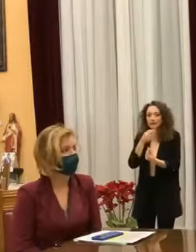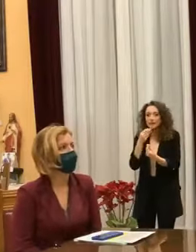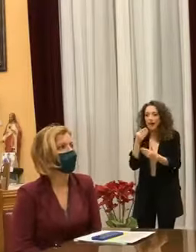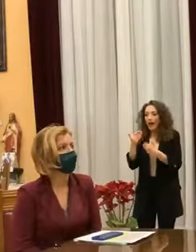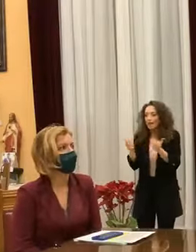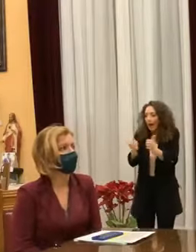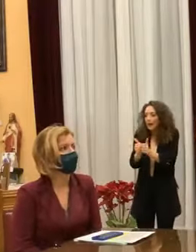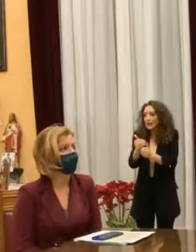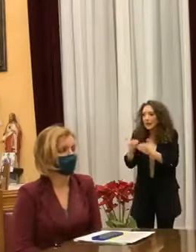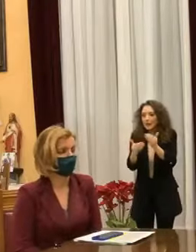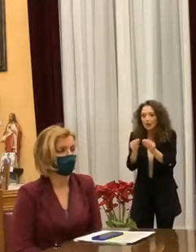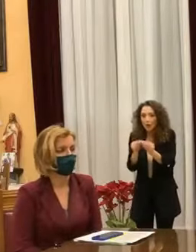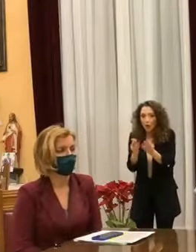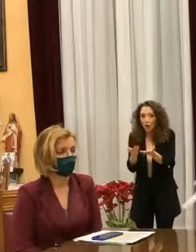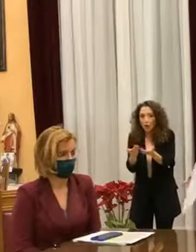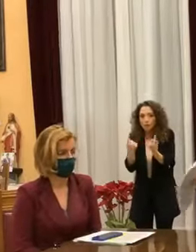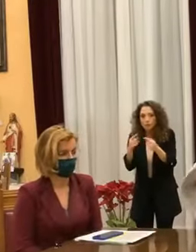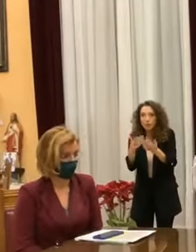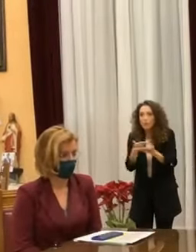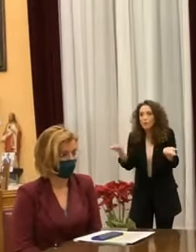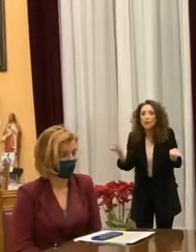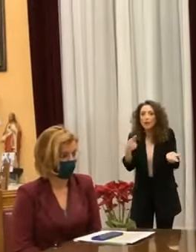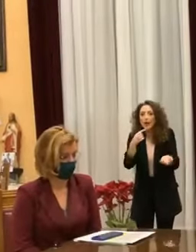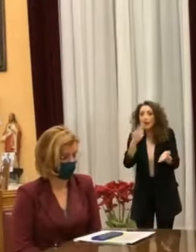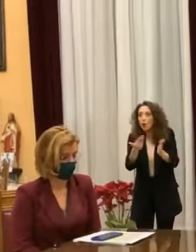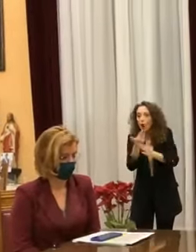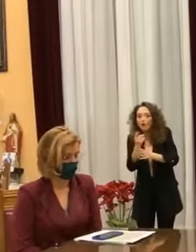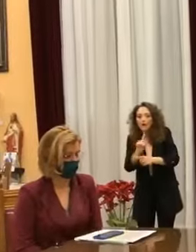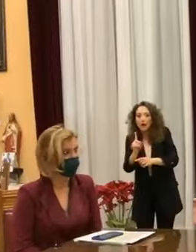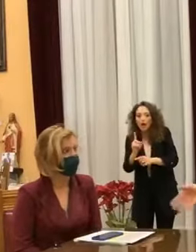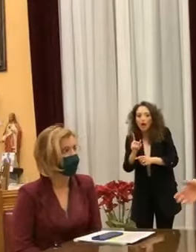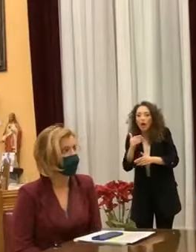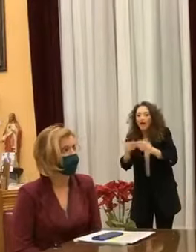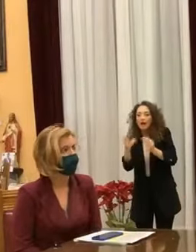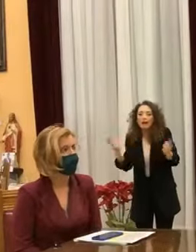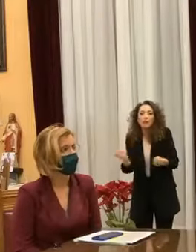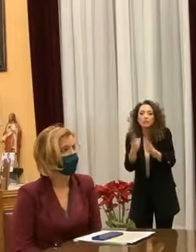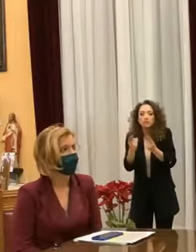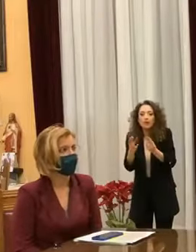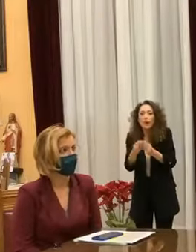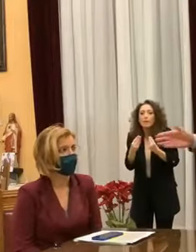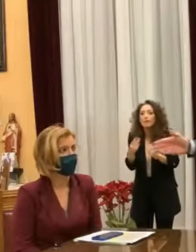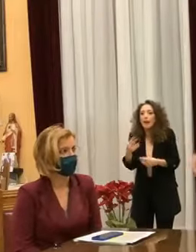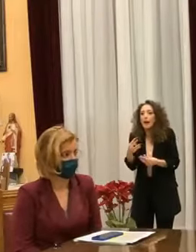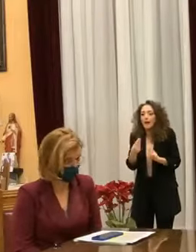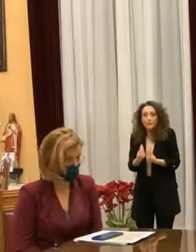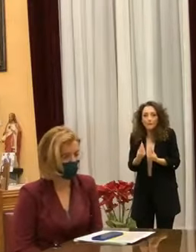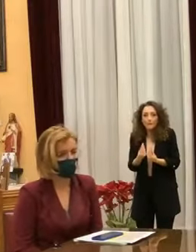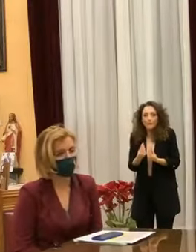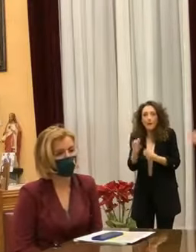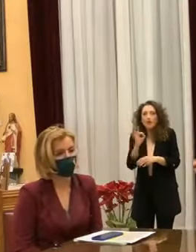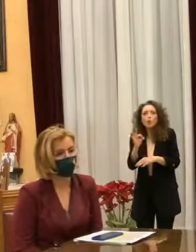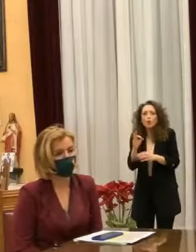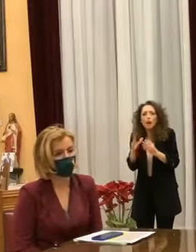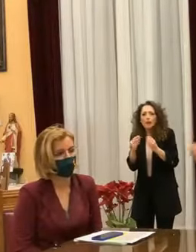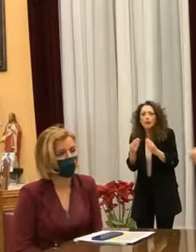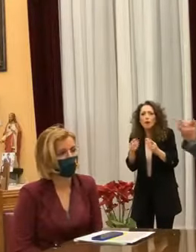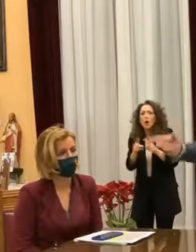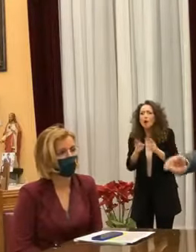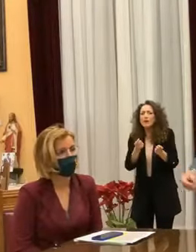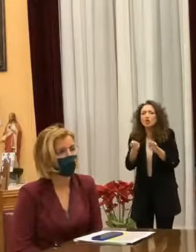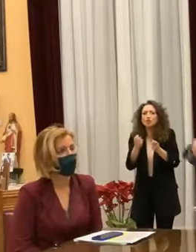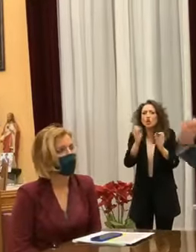sono cose pubbliche, non dico niente di nuovo, attenzione, che su alcune cose lei non poteva farci niente, come la gestione dei rifiuti e altre cose ancora, perché era in